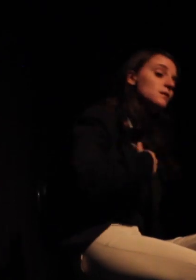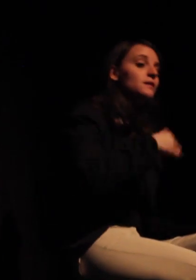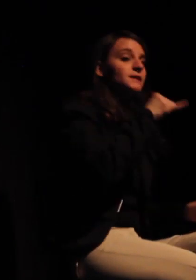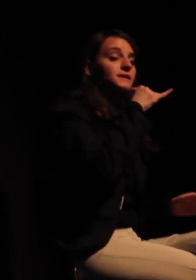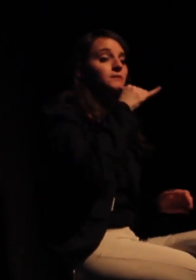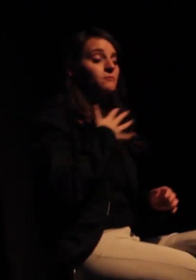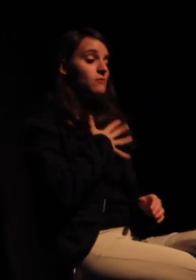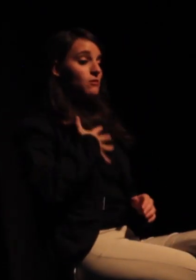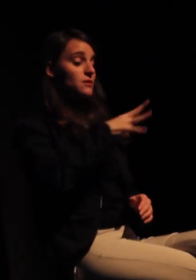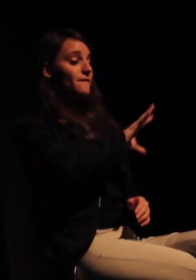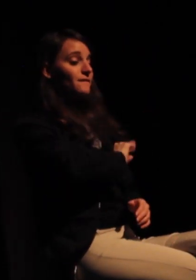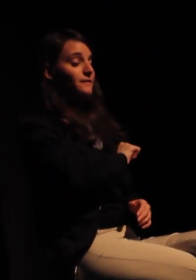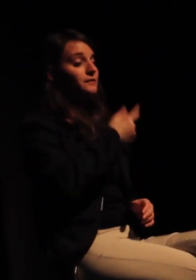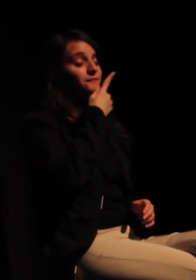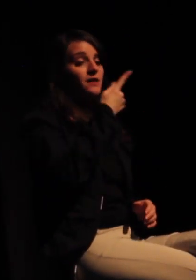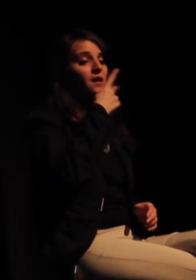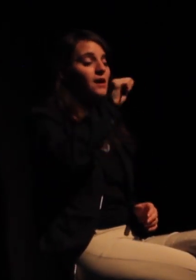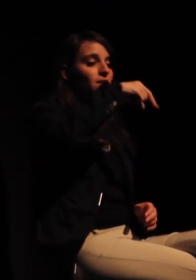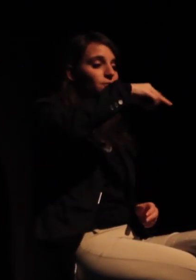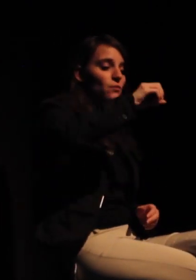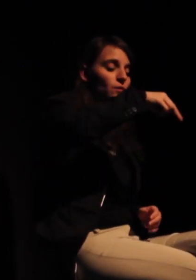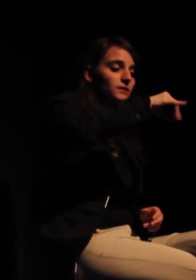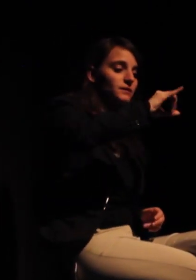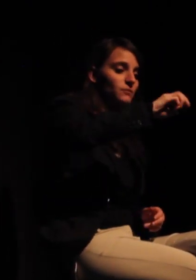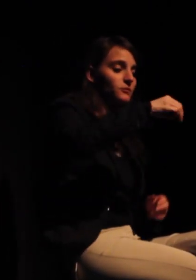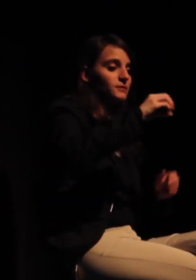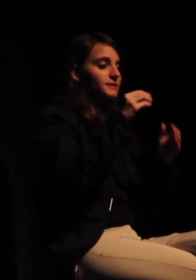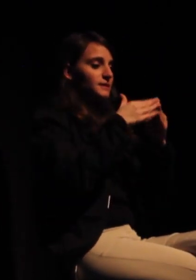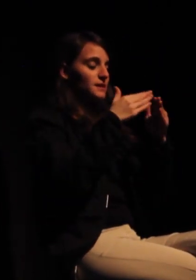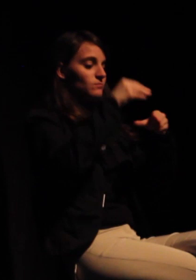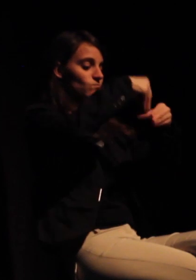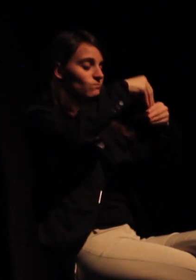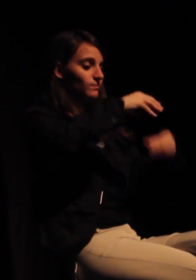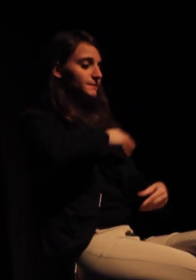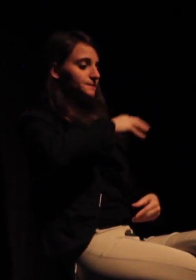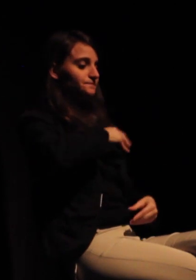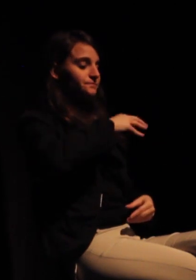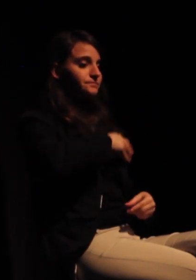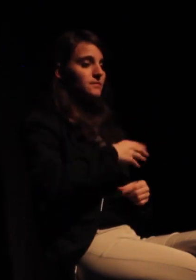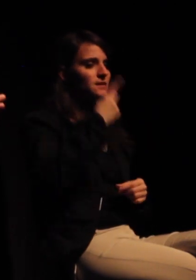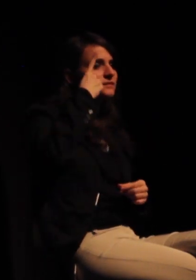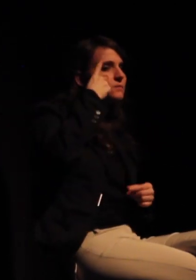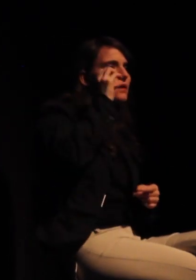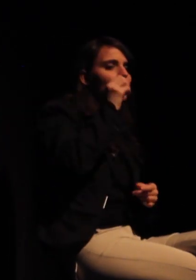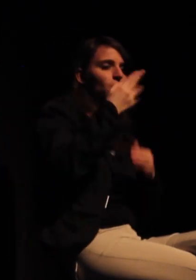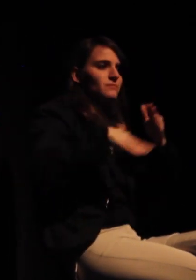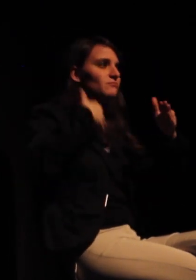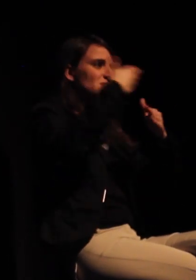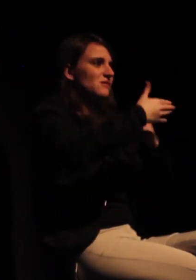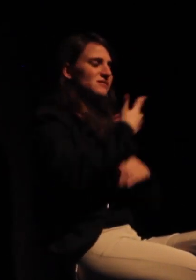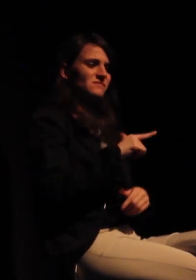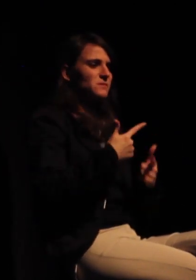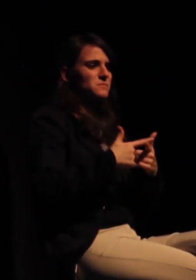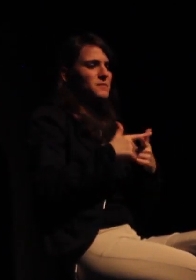de falar dos anônimos da cidade. Seja de São Paulo, seja de outro. Eu faria crônica tranquilamente de